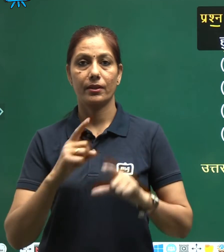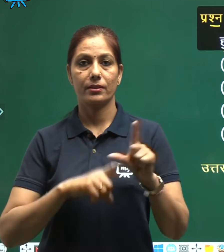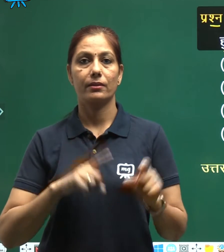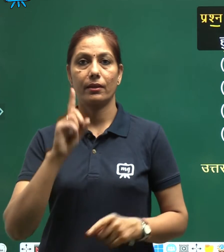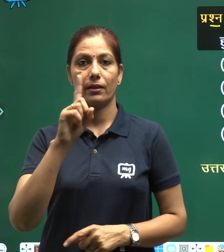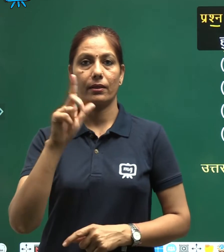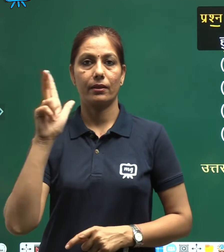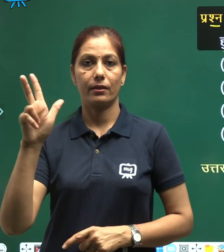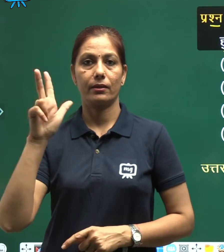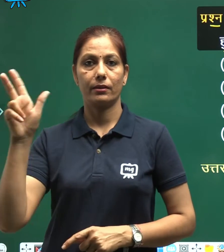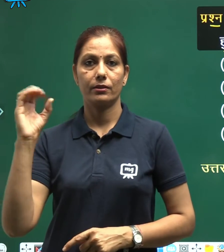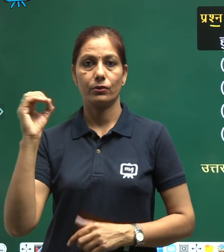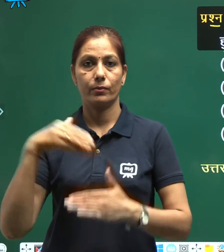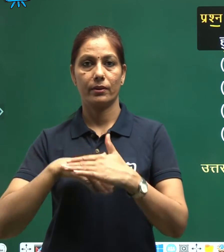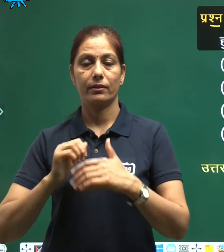में,